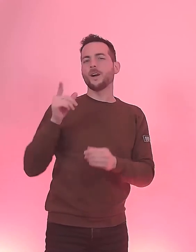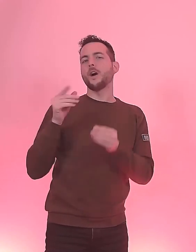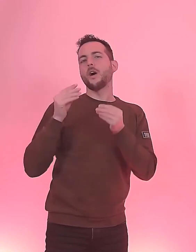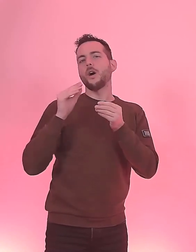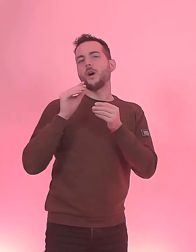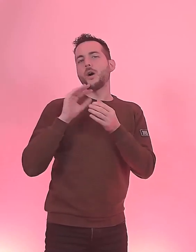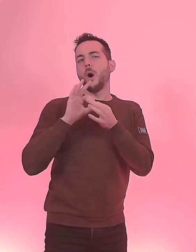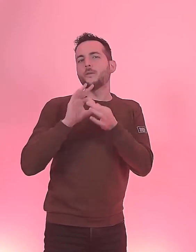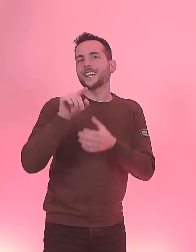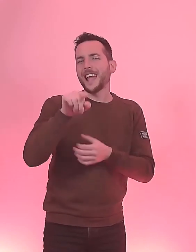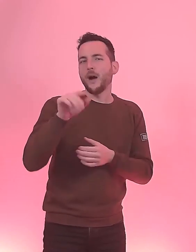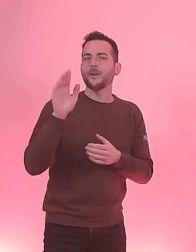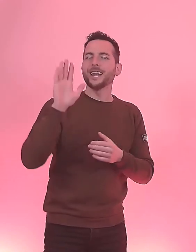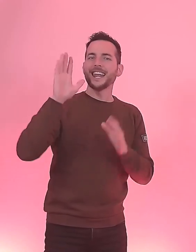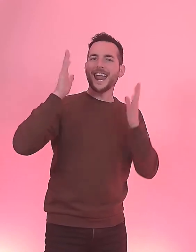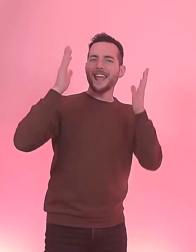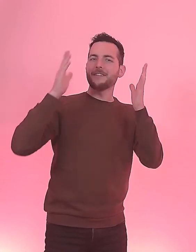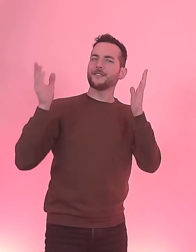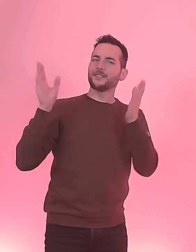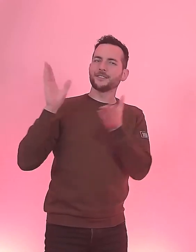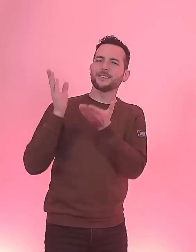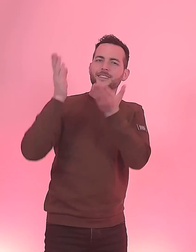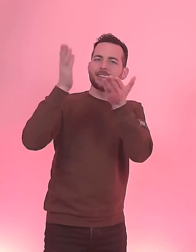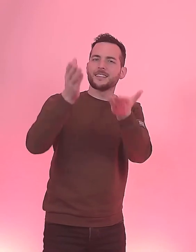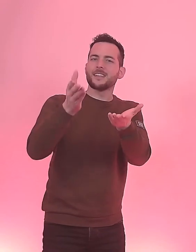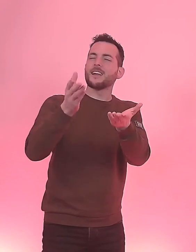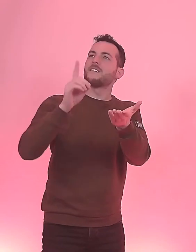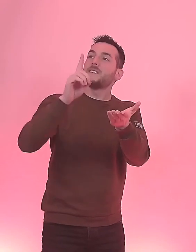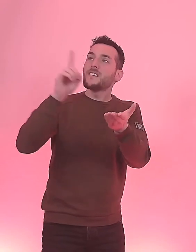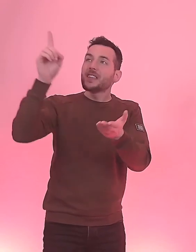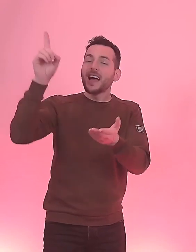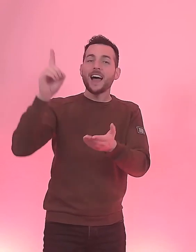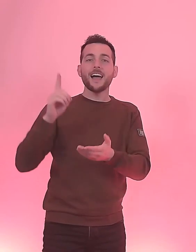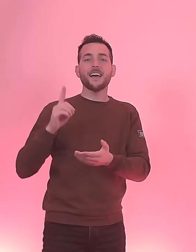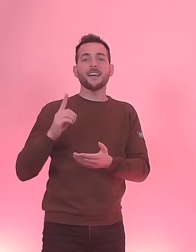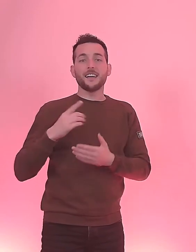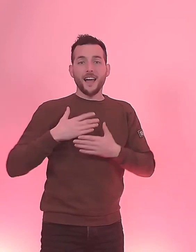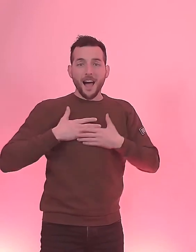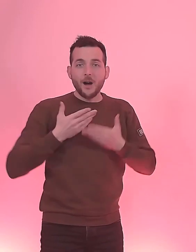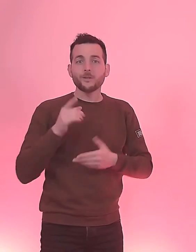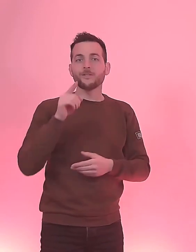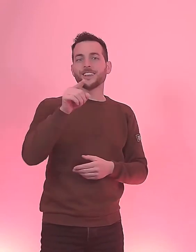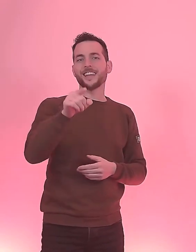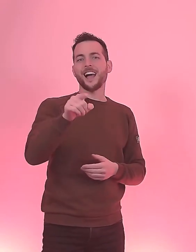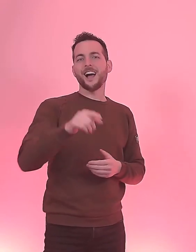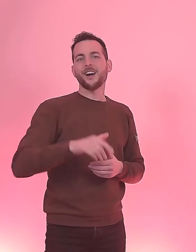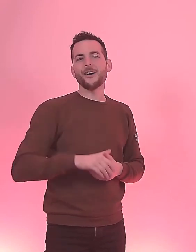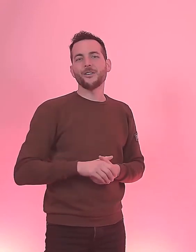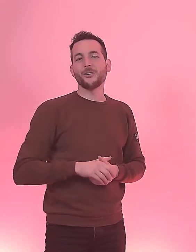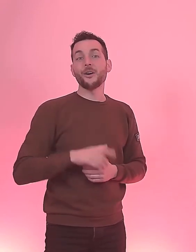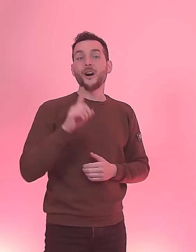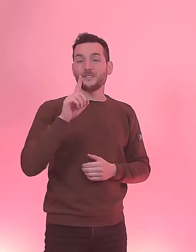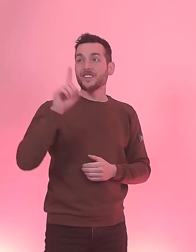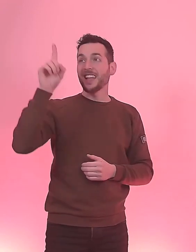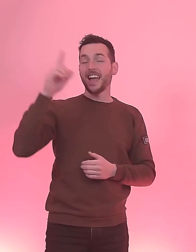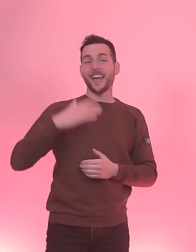zij houdt van je want zij gehad van jou